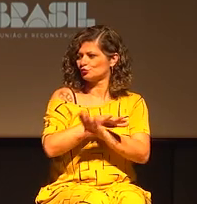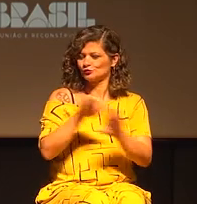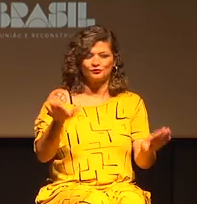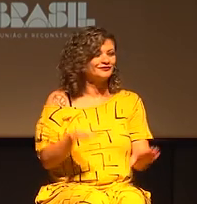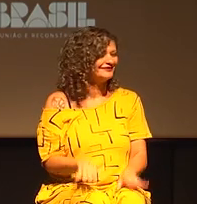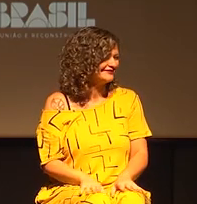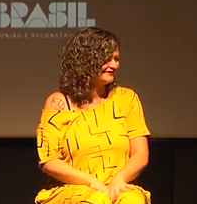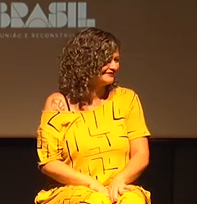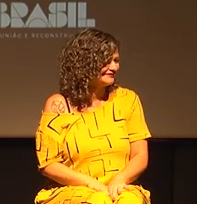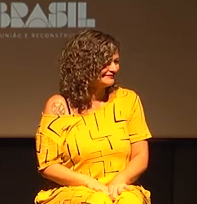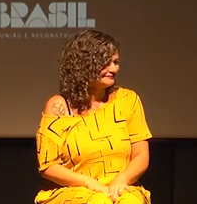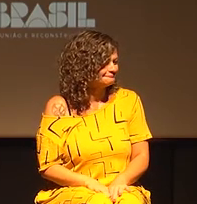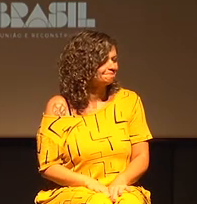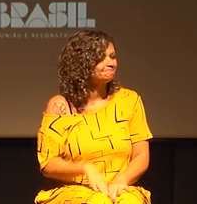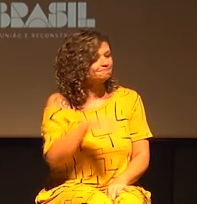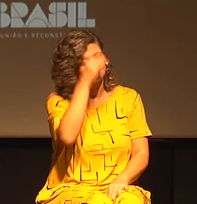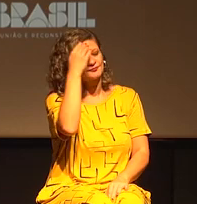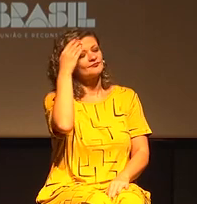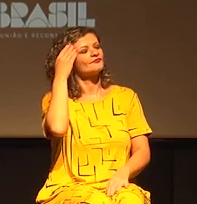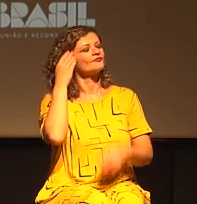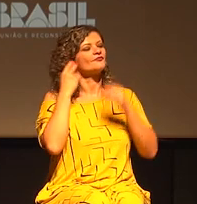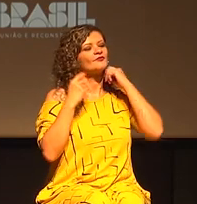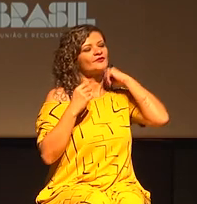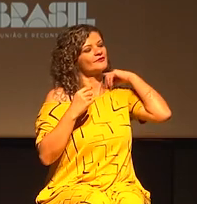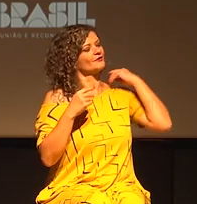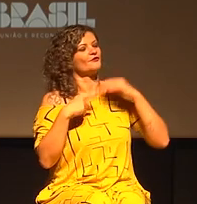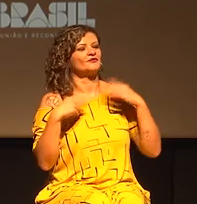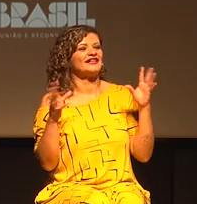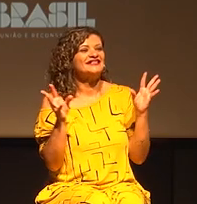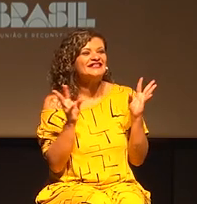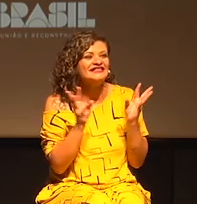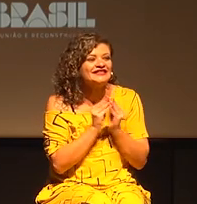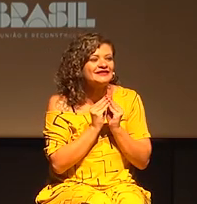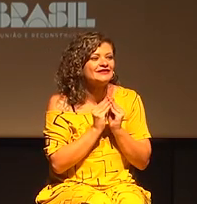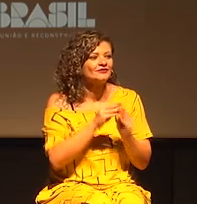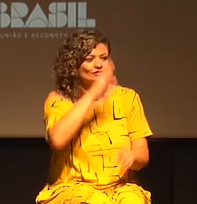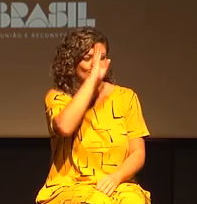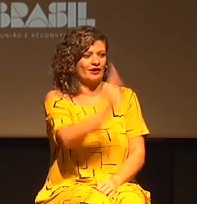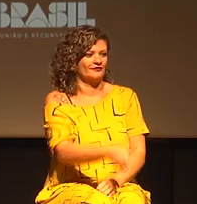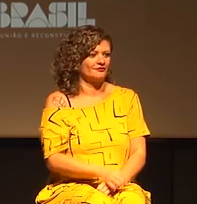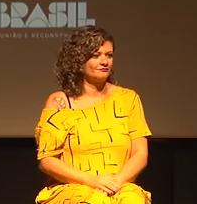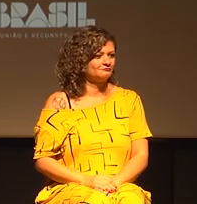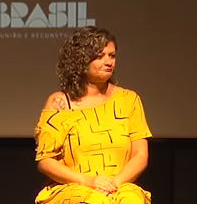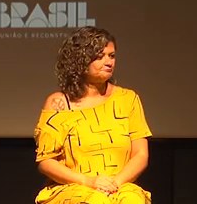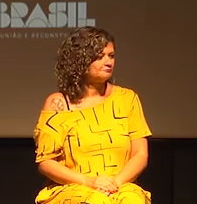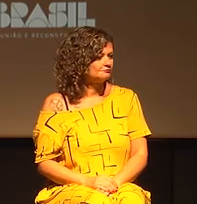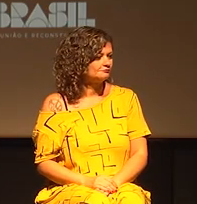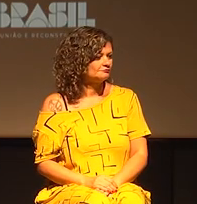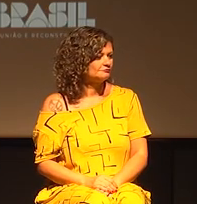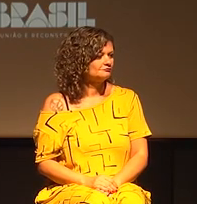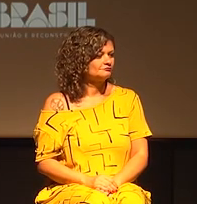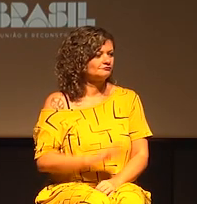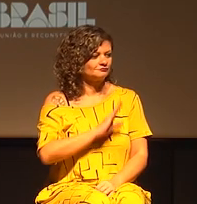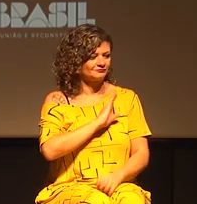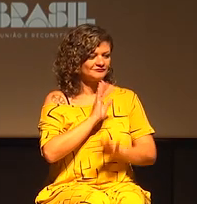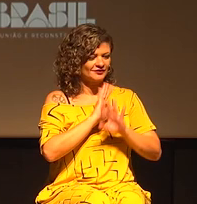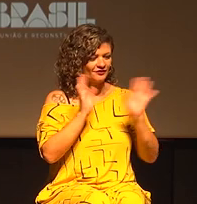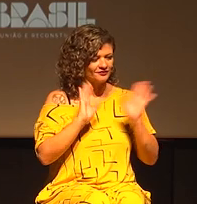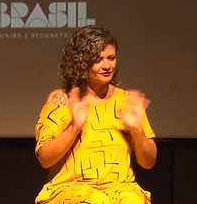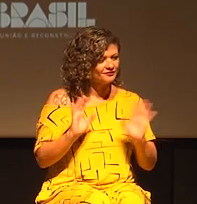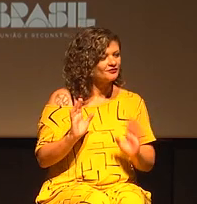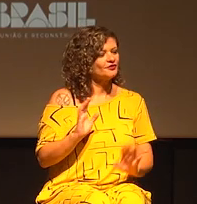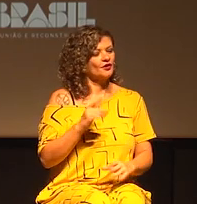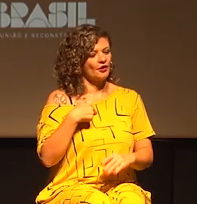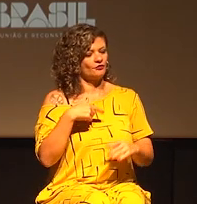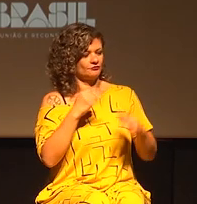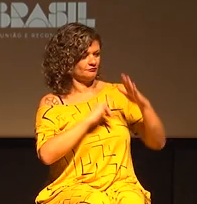faz a pergunta Olá sou Vamos ser suscinta gente pergunta direta Tá J Olá sou mã Kel dangelis